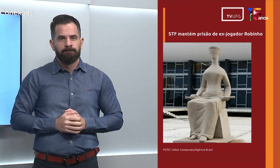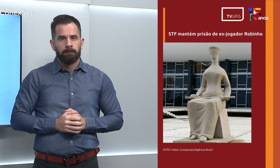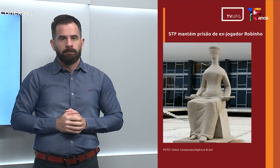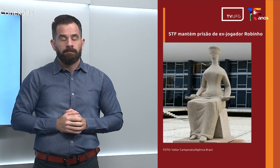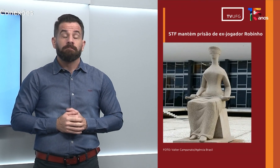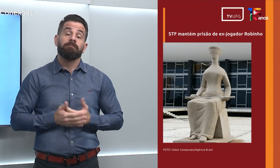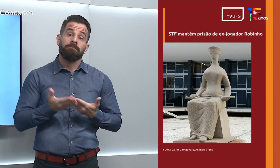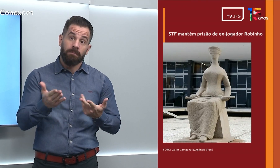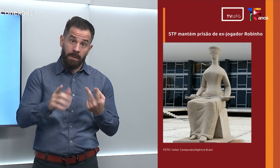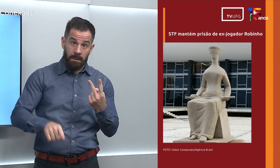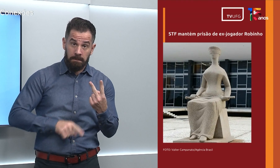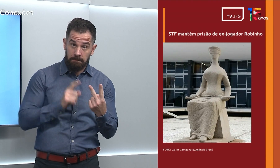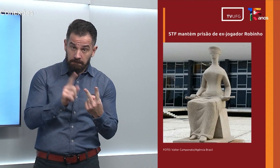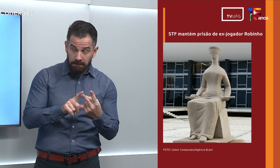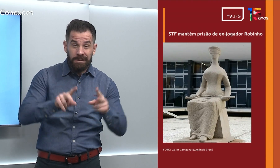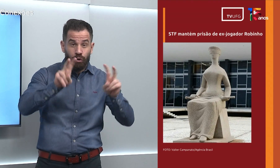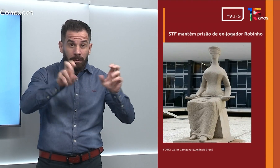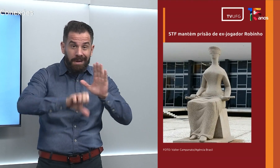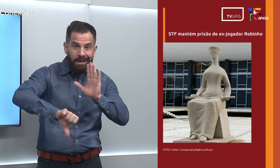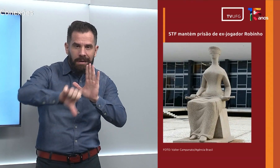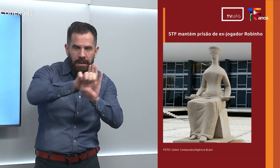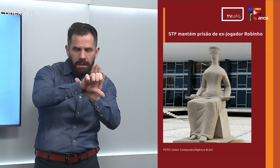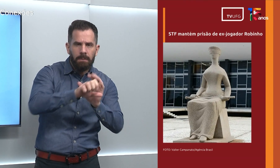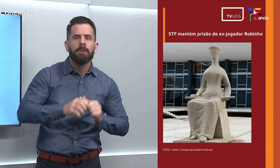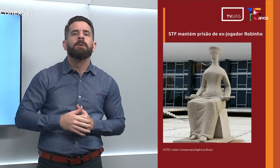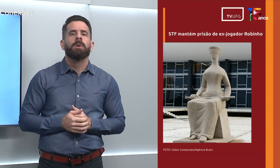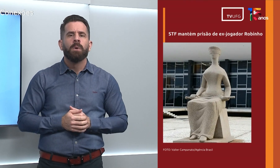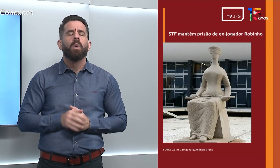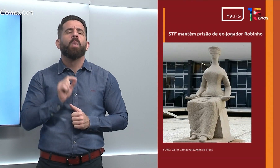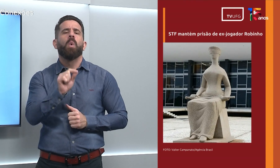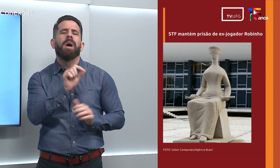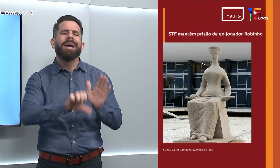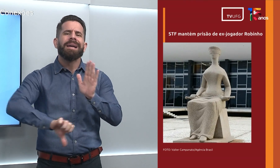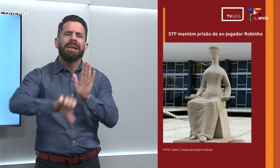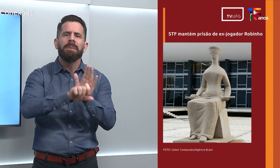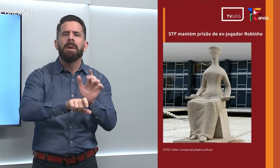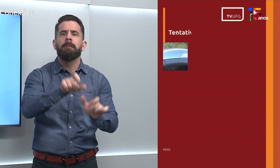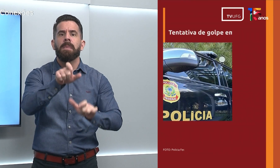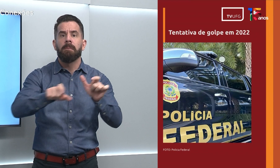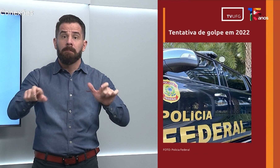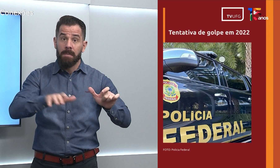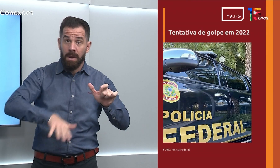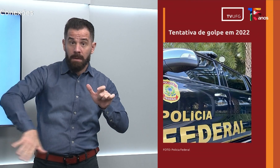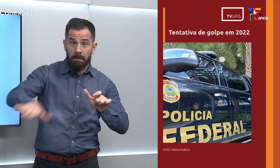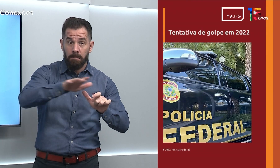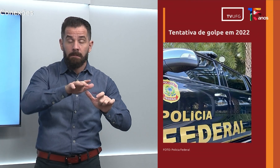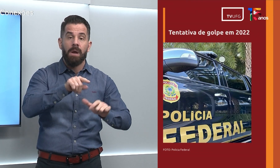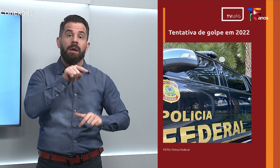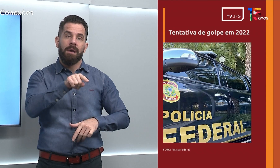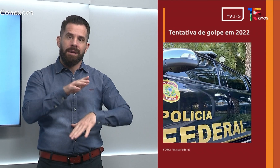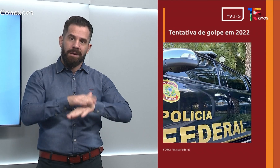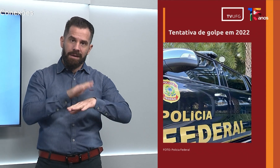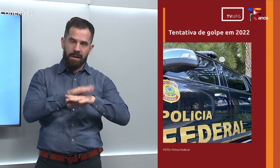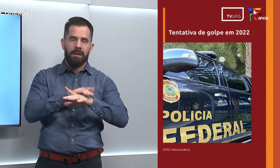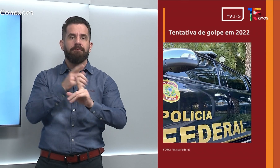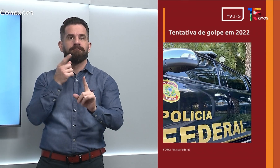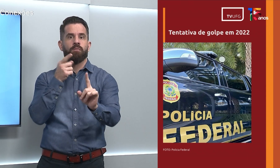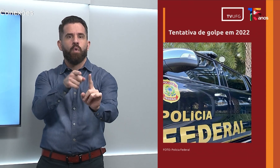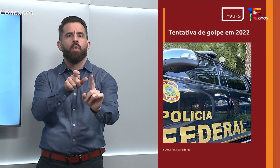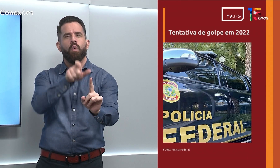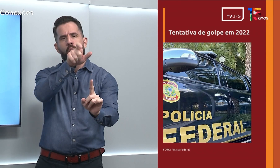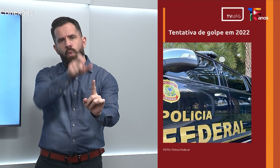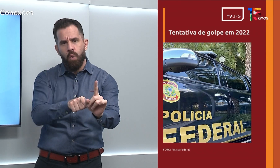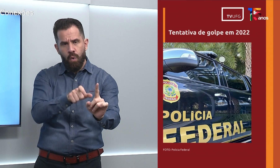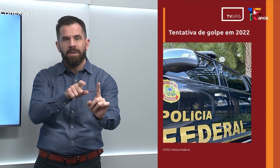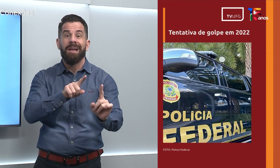Bom, e ainda falando de crimes, aqueles que são atribuídos pela Polícia Federal ao ex-presidente Jair Bolsonaro